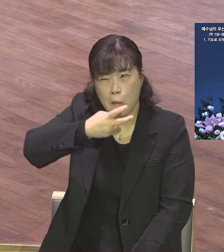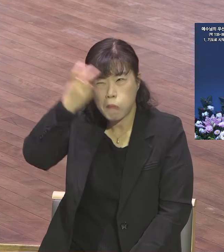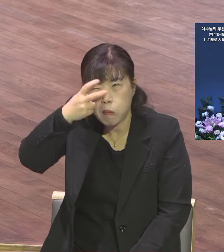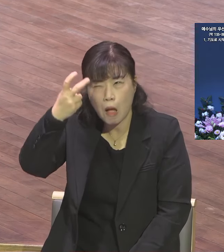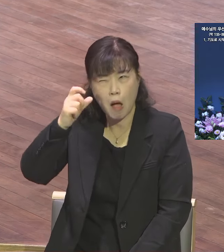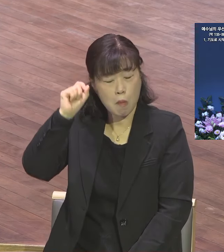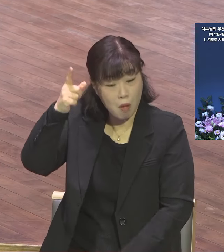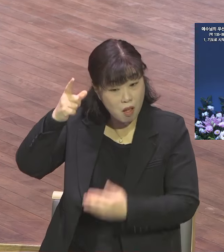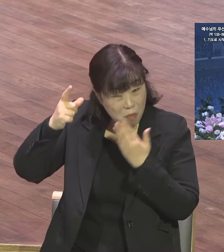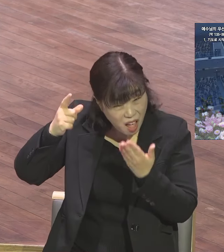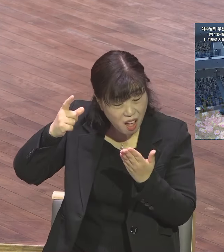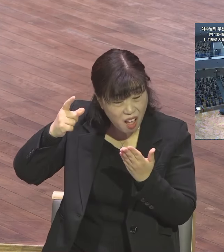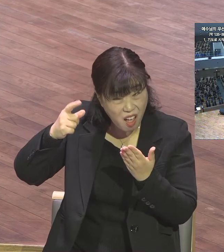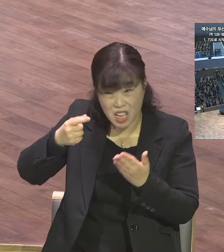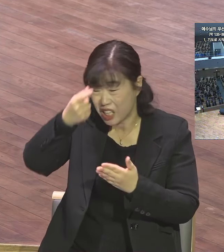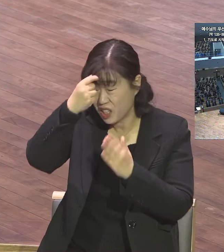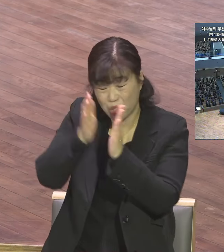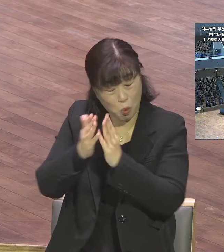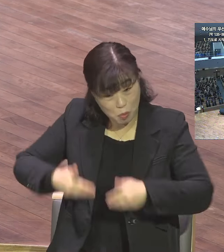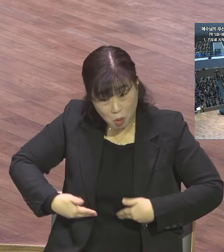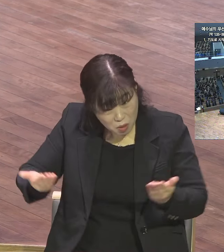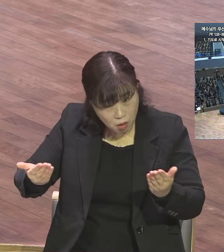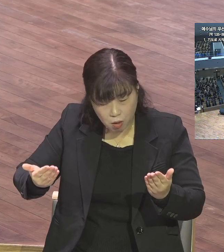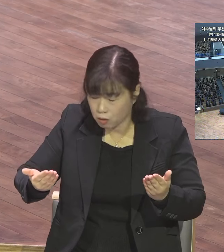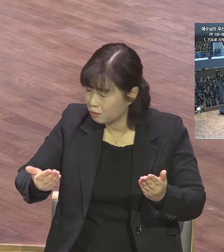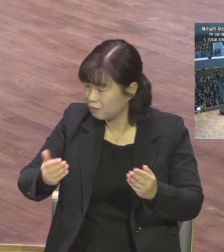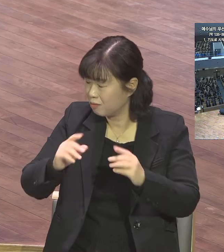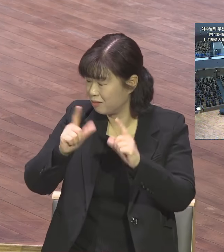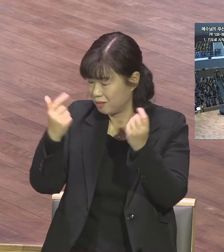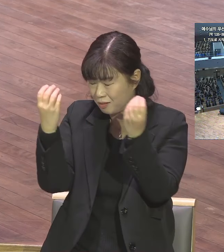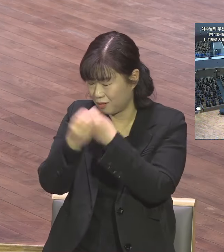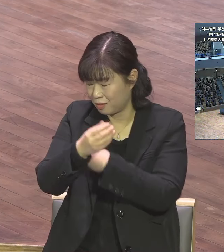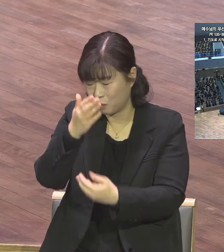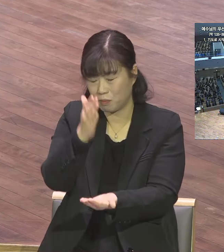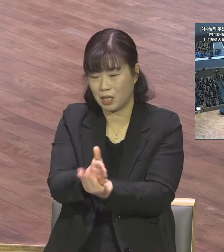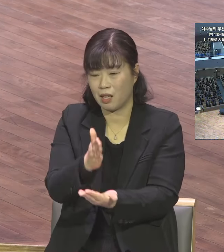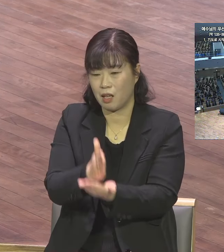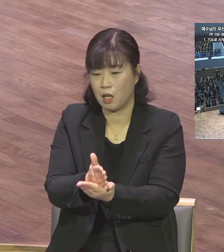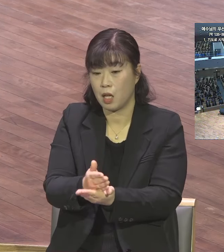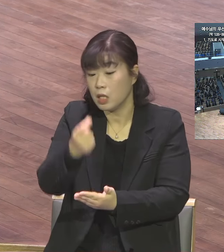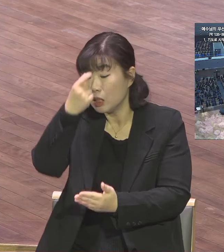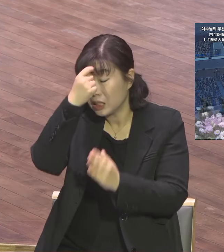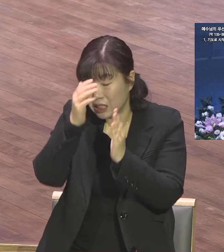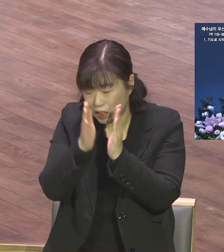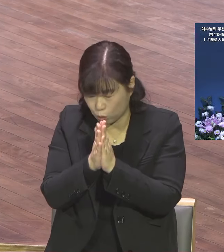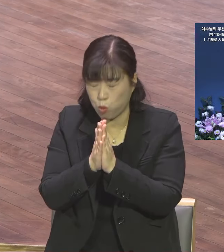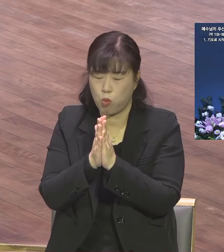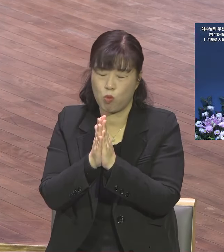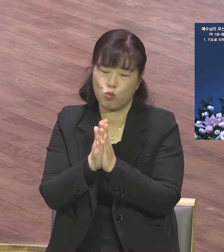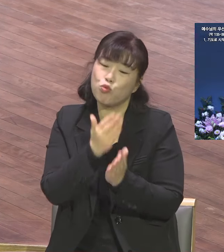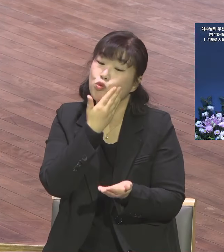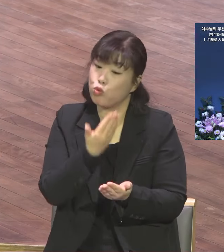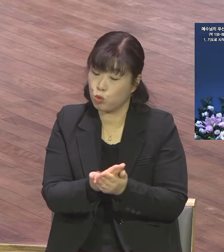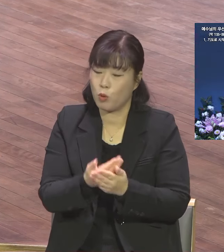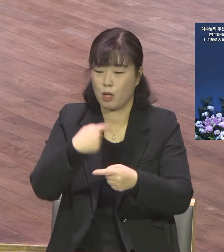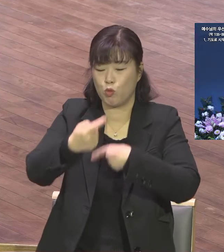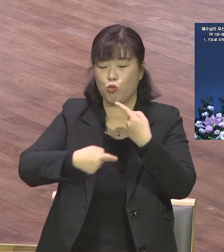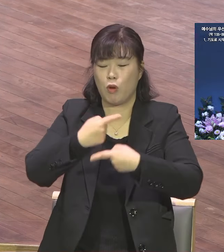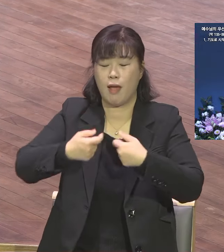같이 따라하세요. 기도는 영적 호흡이다. 기도는 영적 호흡이에요. 호흡이 없으면